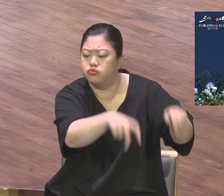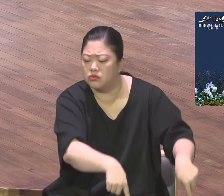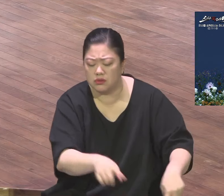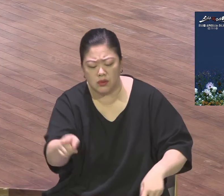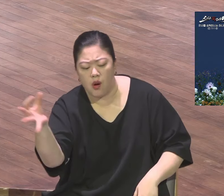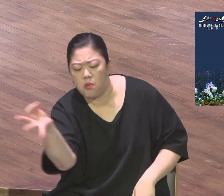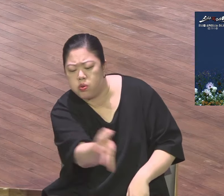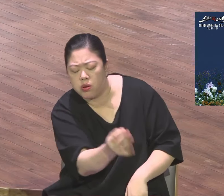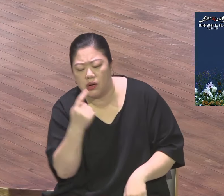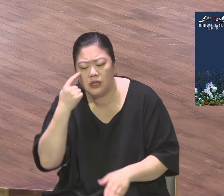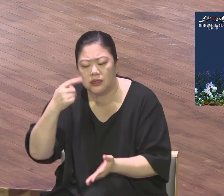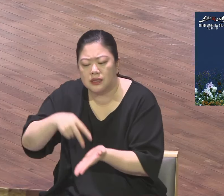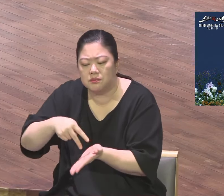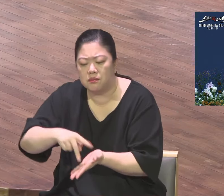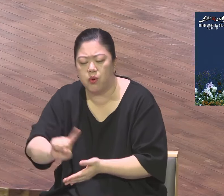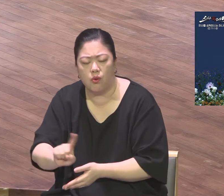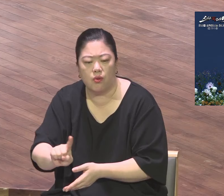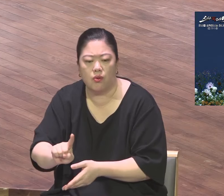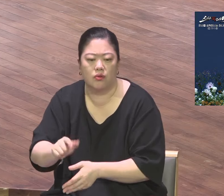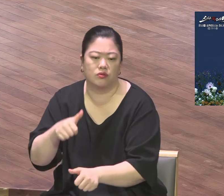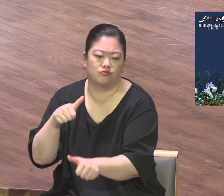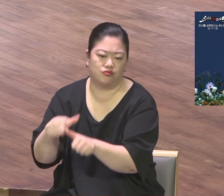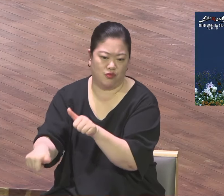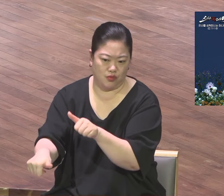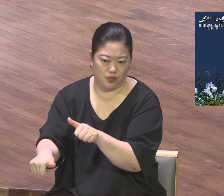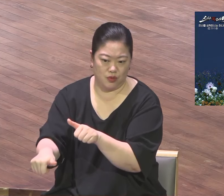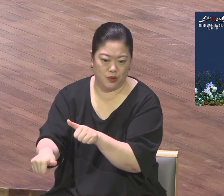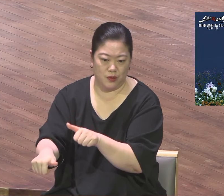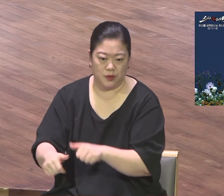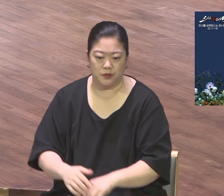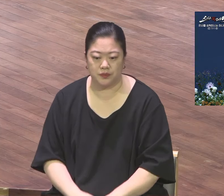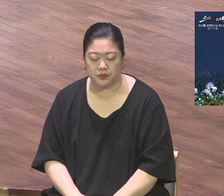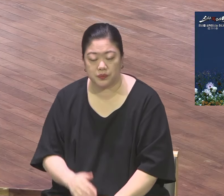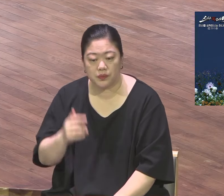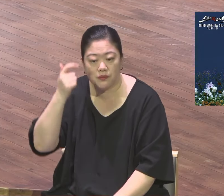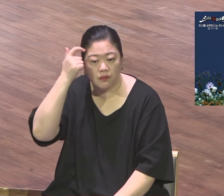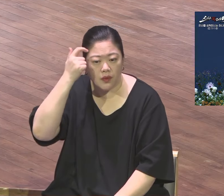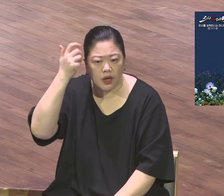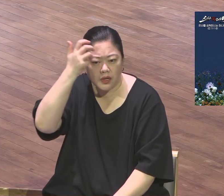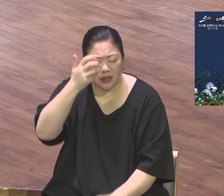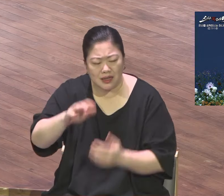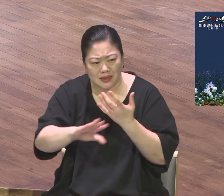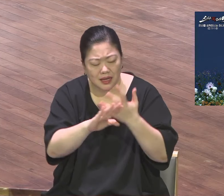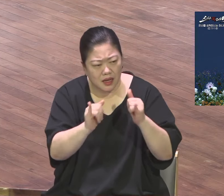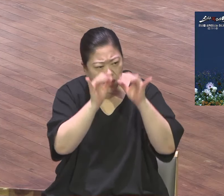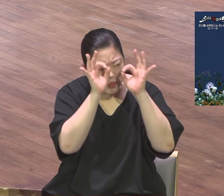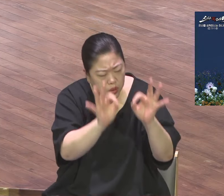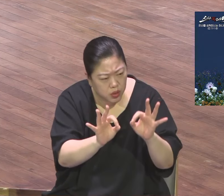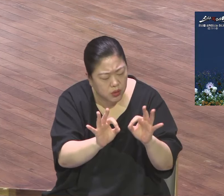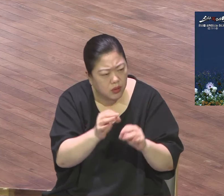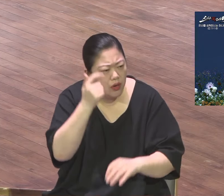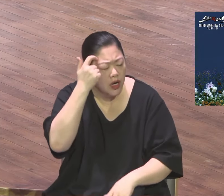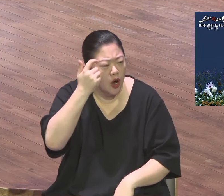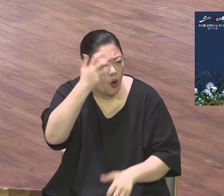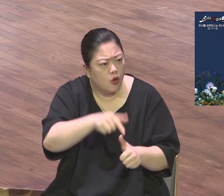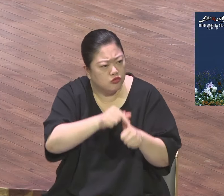결국은 그렇습니다. 영원을 향한 마음, 영원을 바라보는 눈.